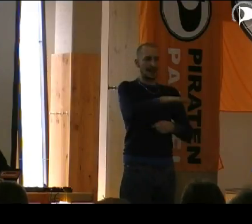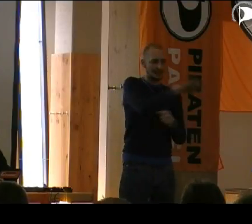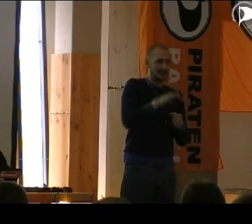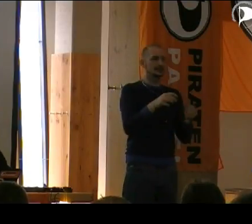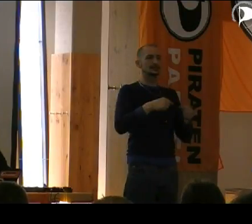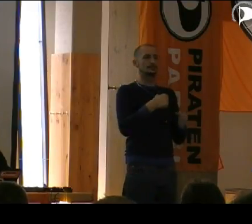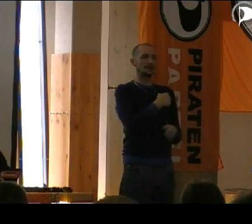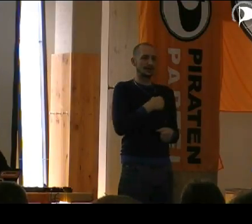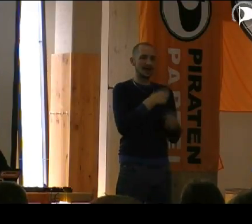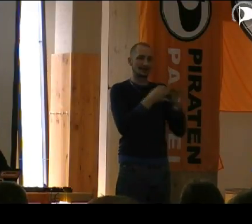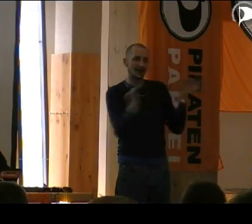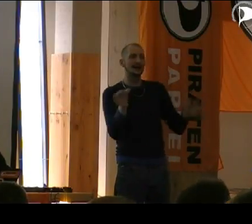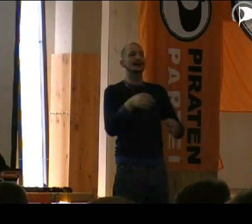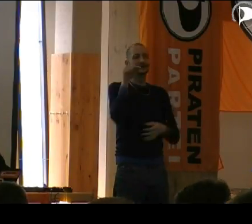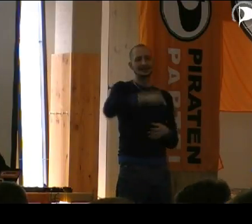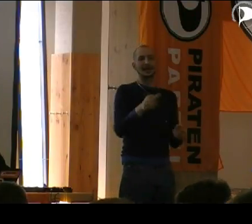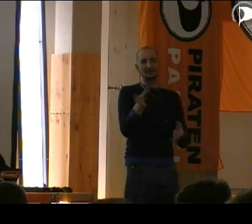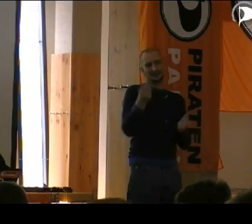den grund dazu werden